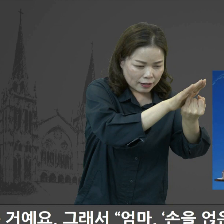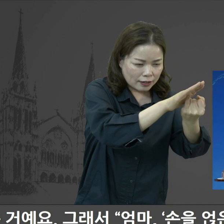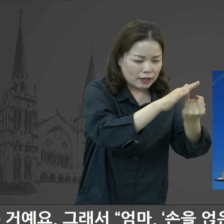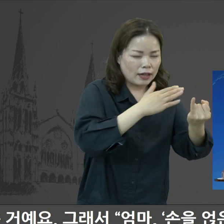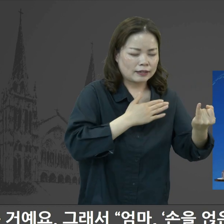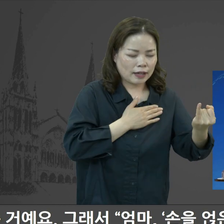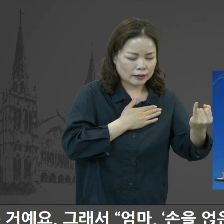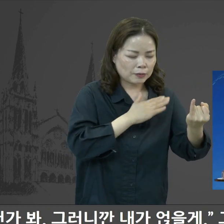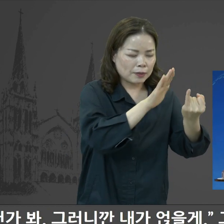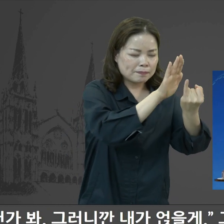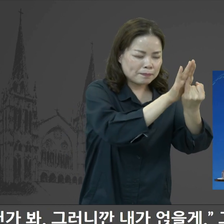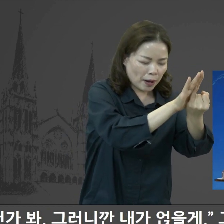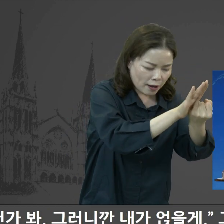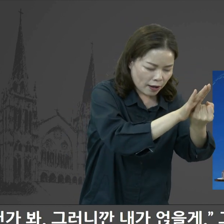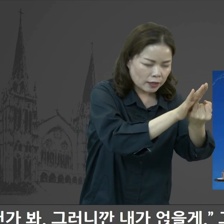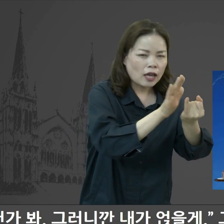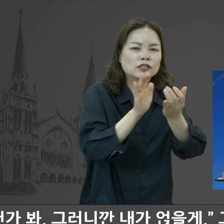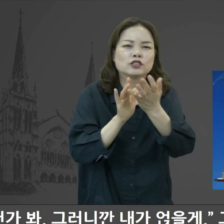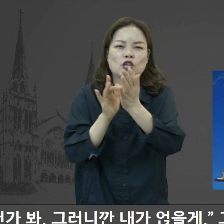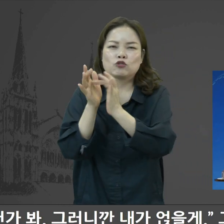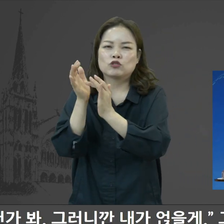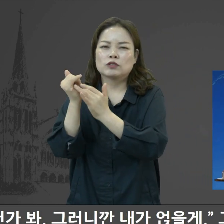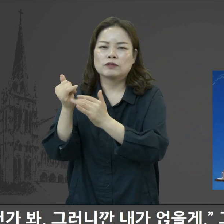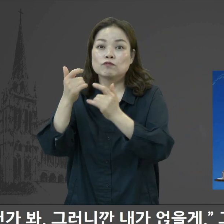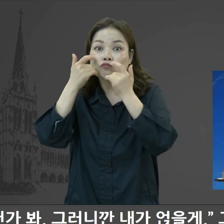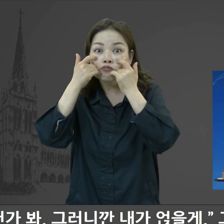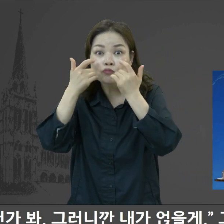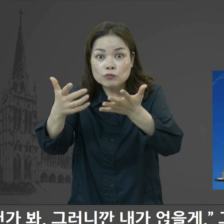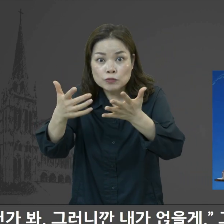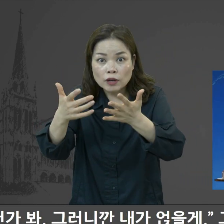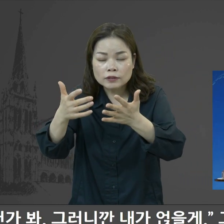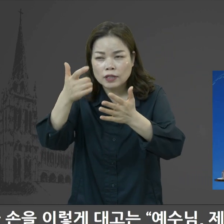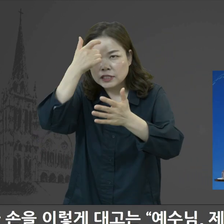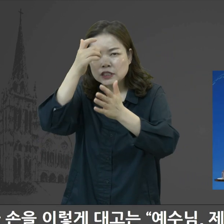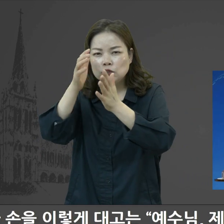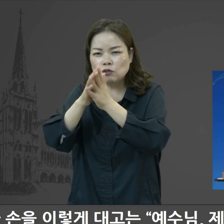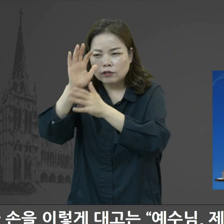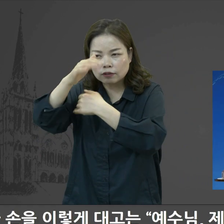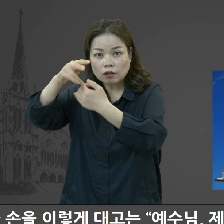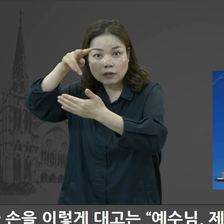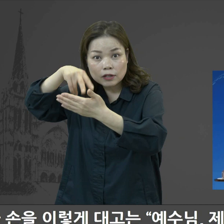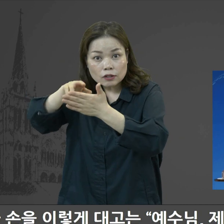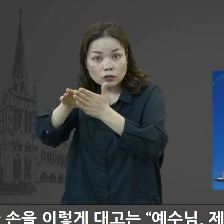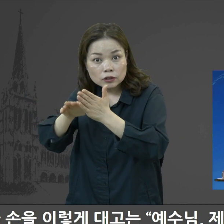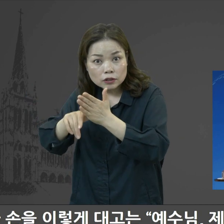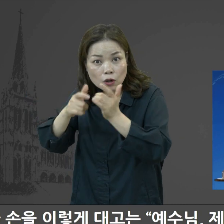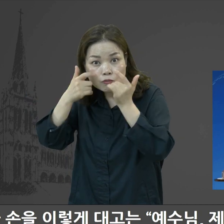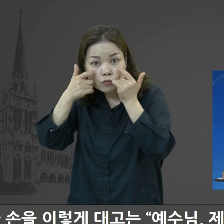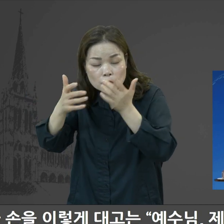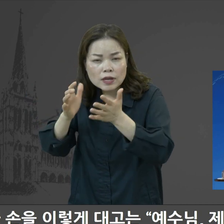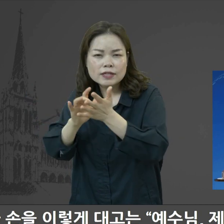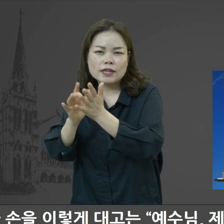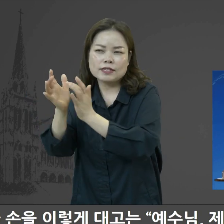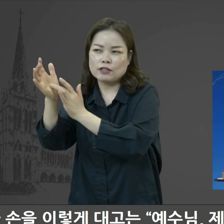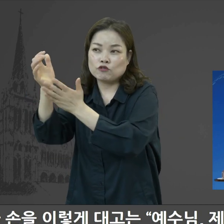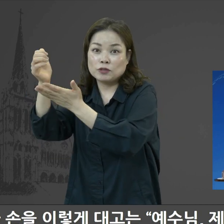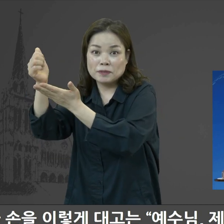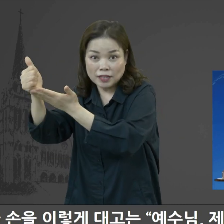가슴에다 손을 이렇게 대고는 예수님 제가 분명히요 기도원에서 성경을 읽었을 때 분명히